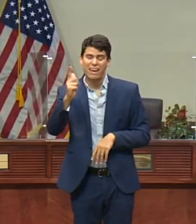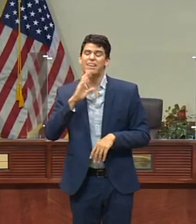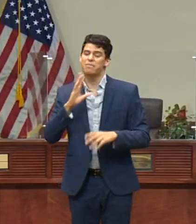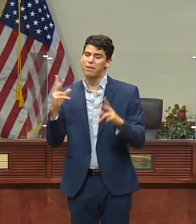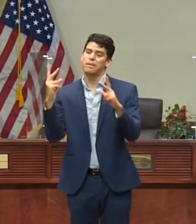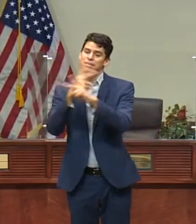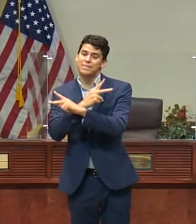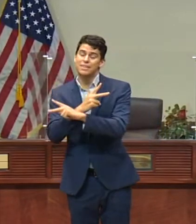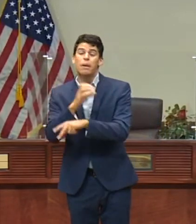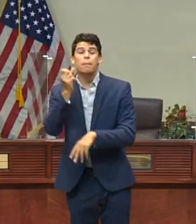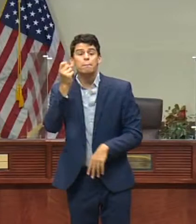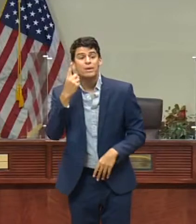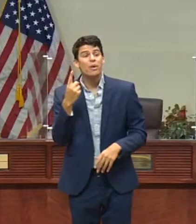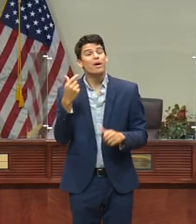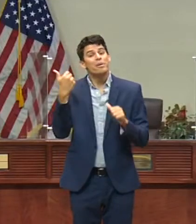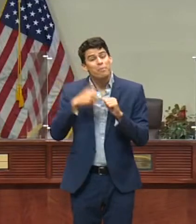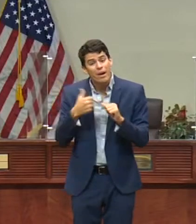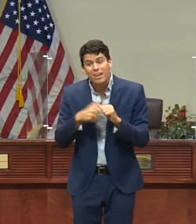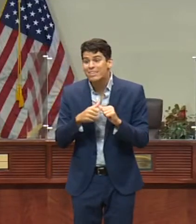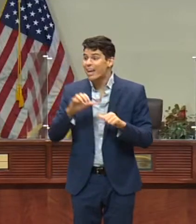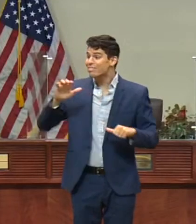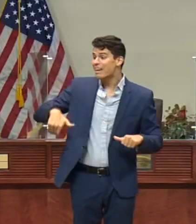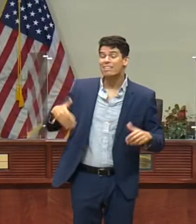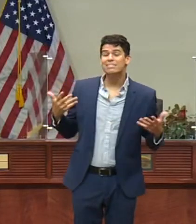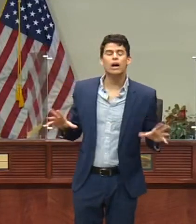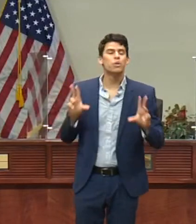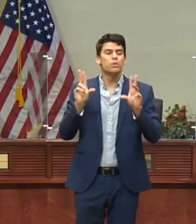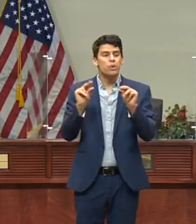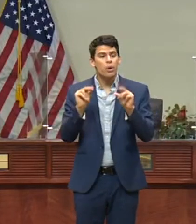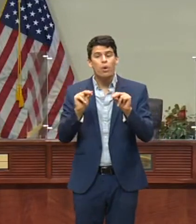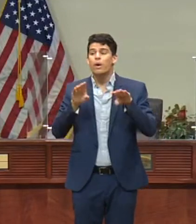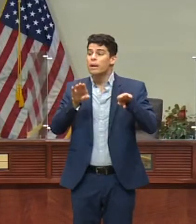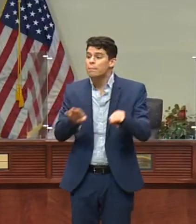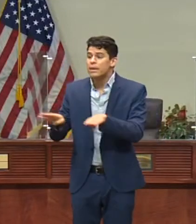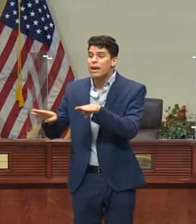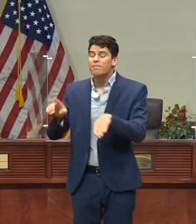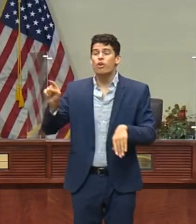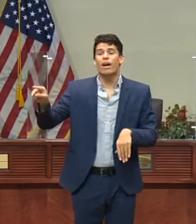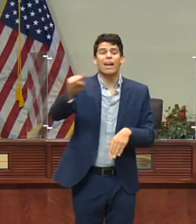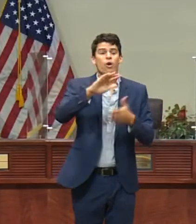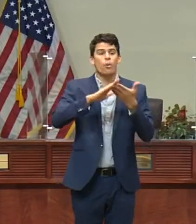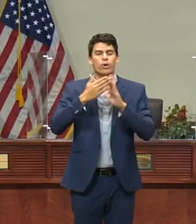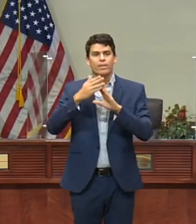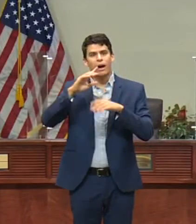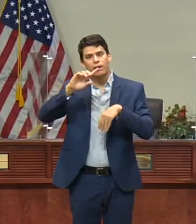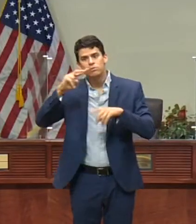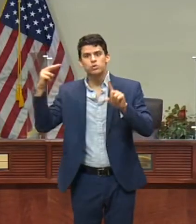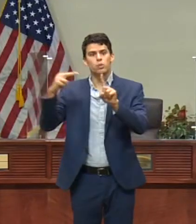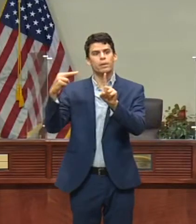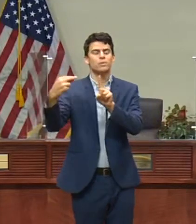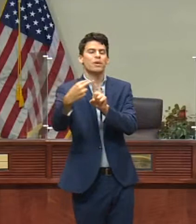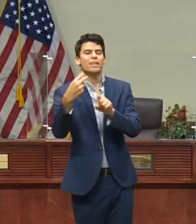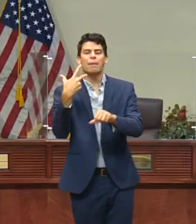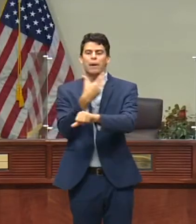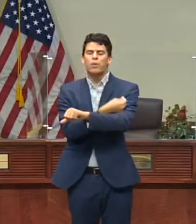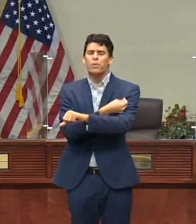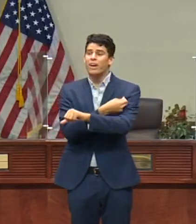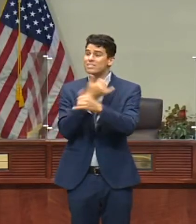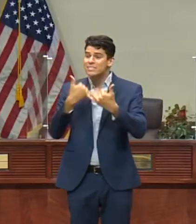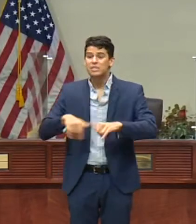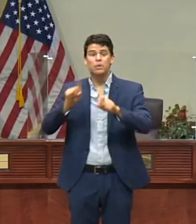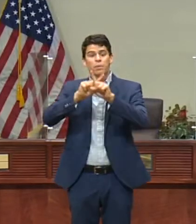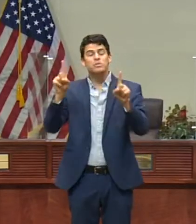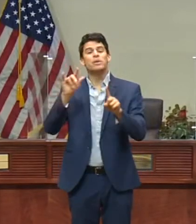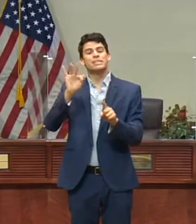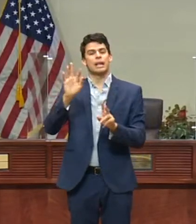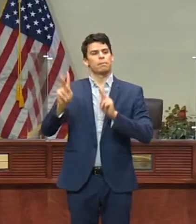demasiado tarde. Comportamientos en la comunidad, incluyendo las vacunas, todavía pueden hacer una diferencia en esta situación que estamos